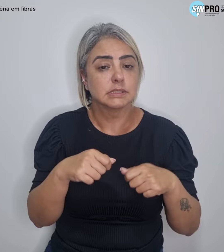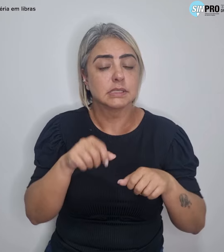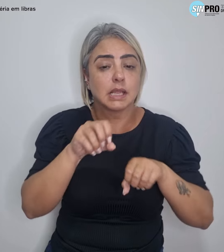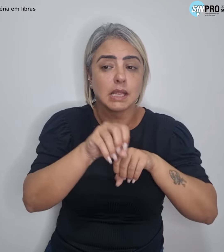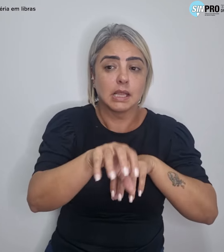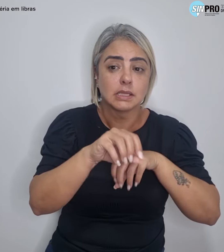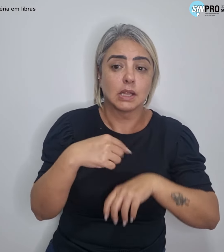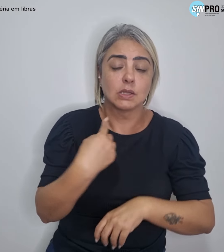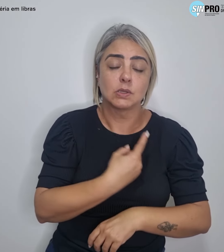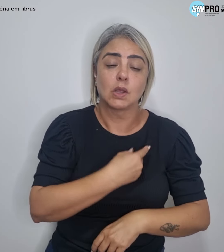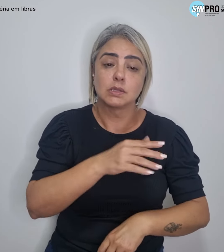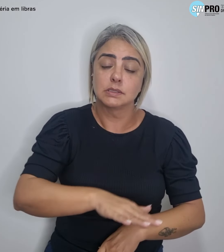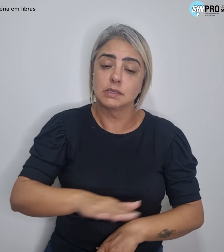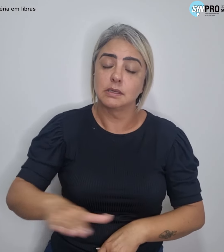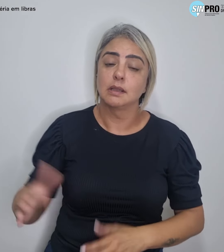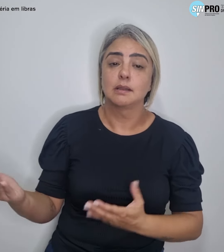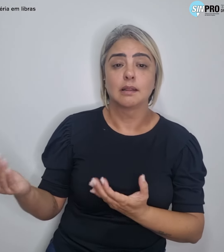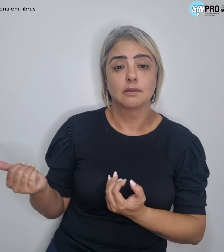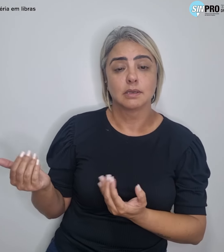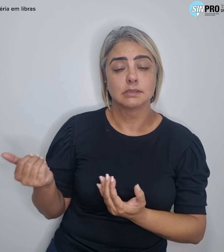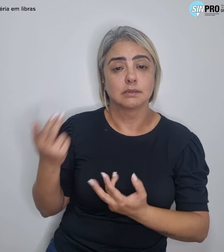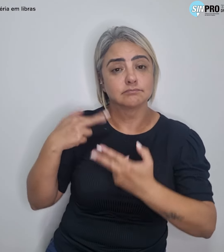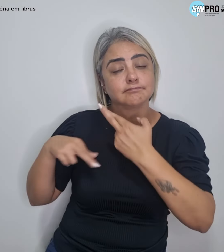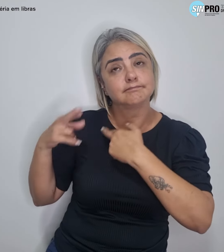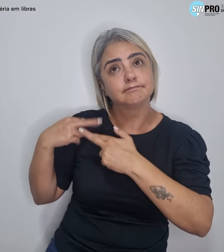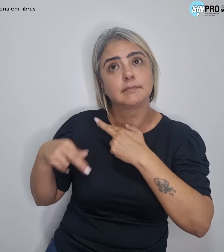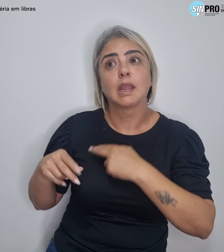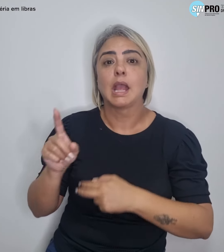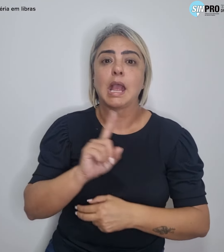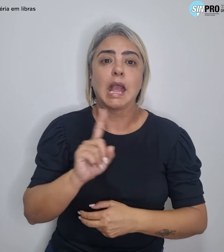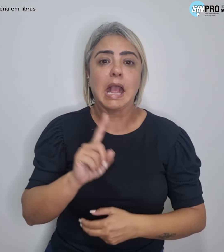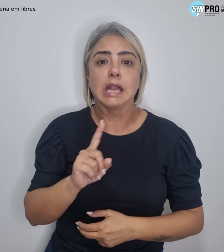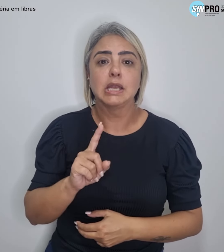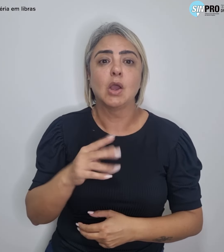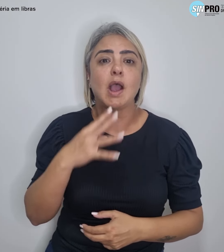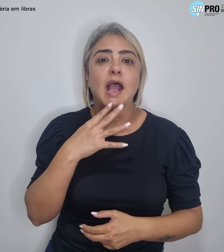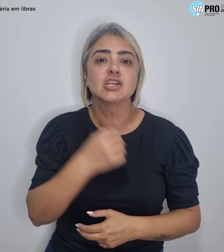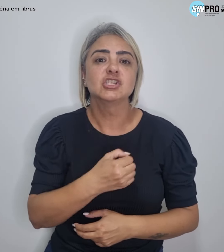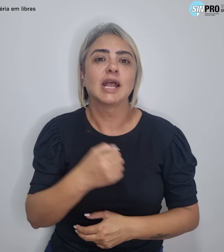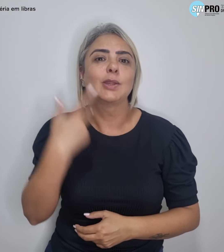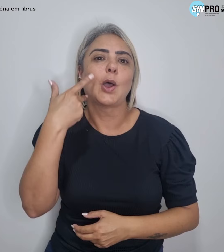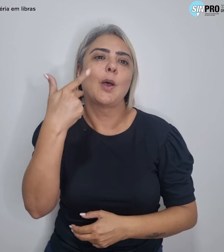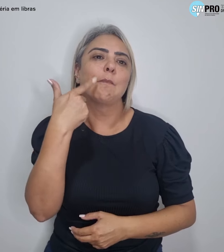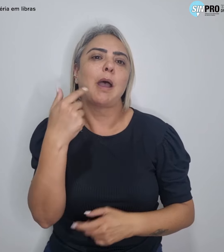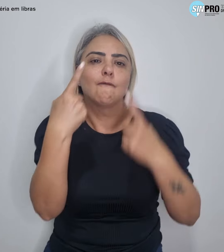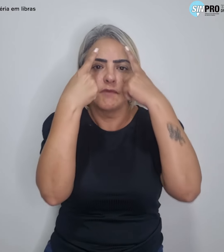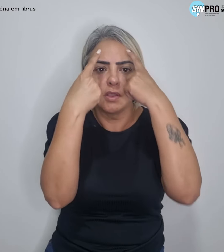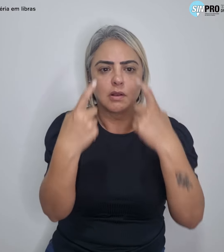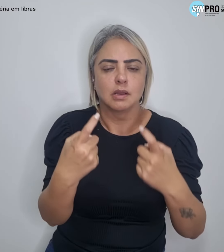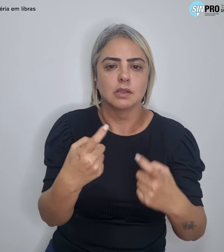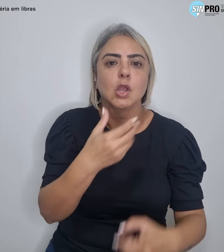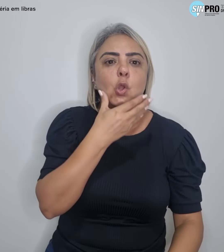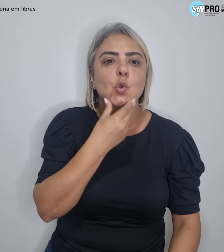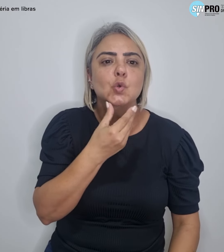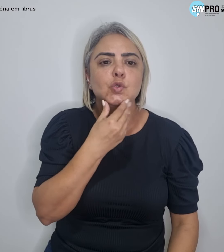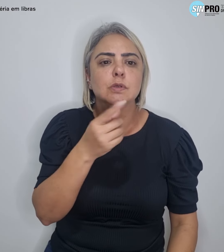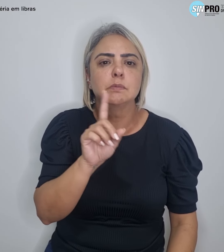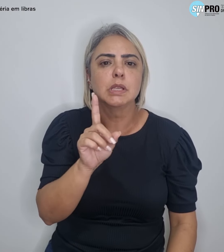nossas crianças e adolescentes a não naturalizarem a violência. Que os meninos não a pratiquem.